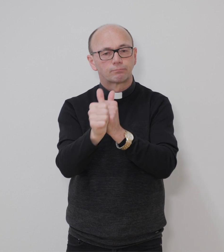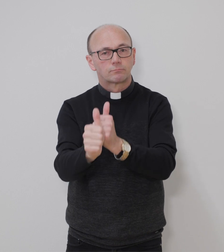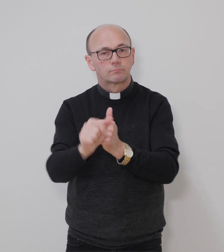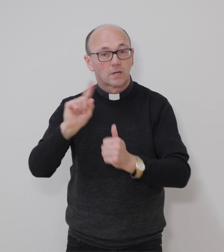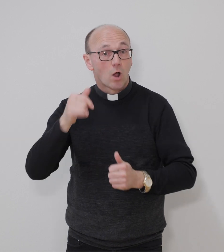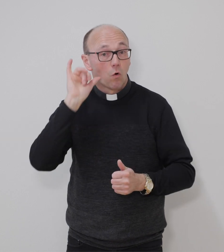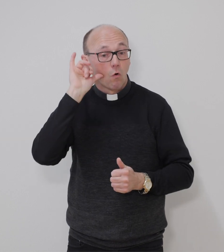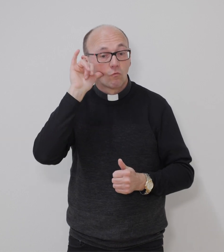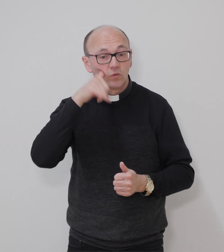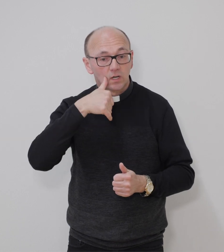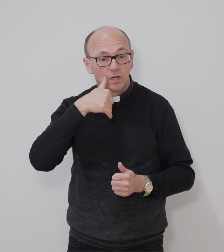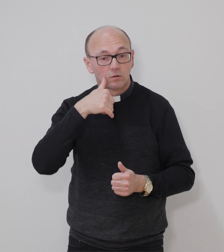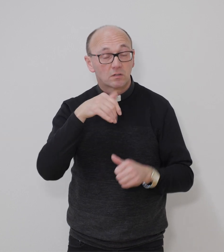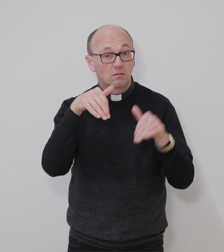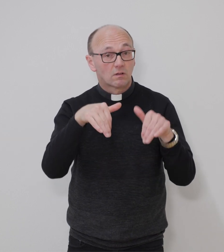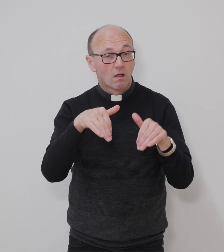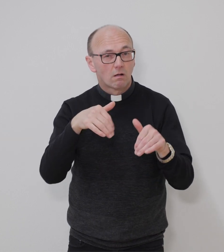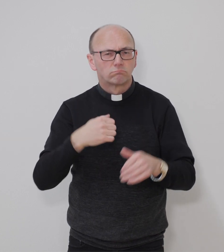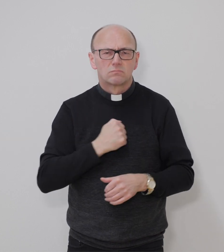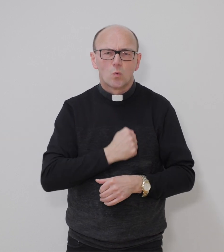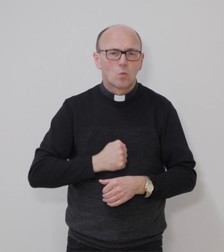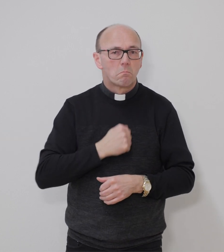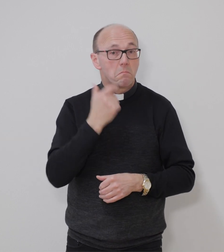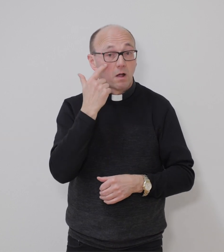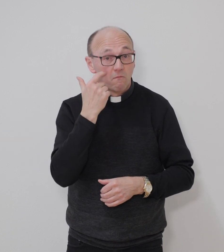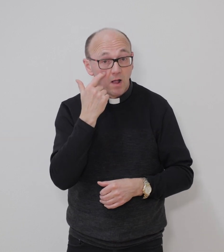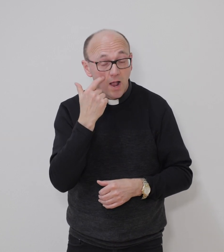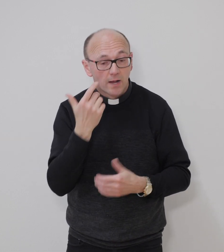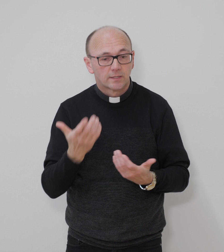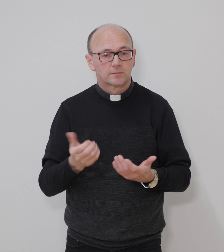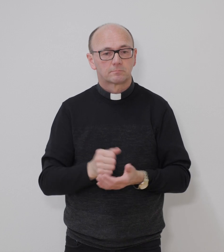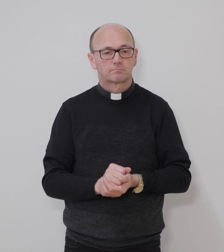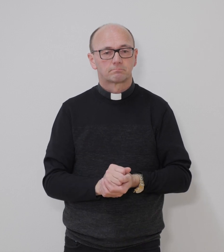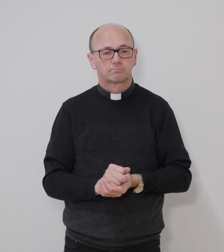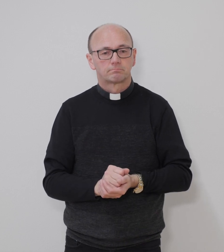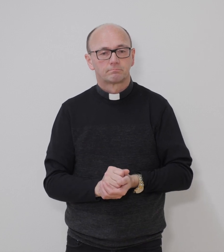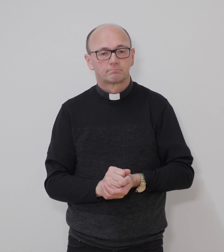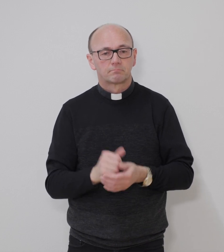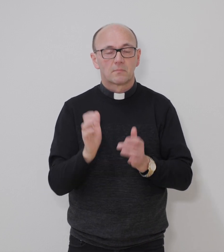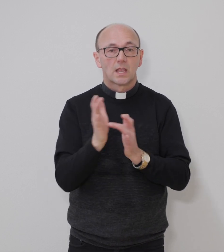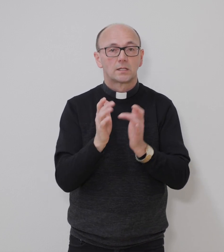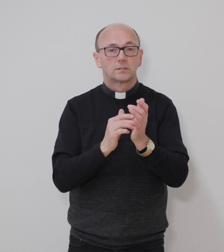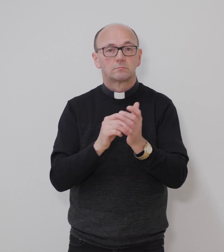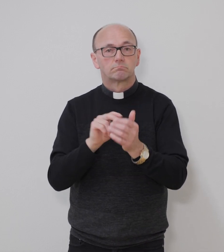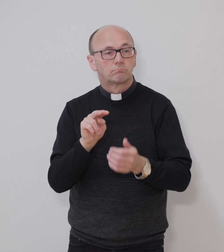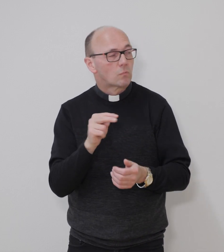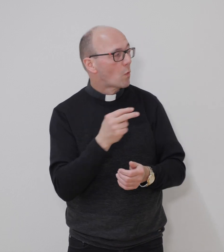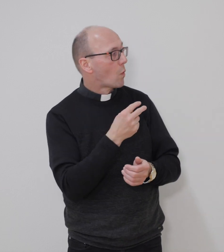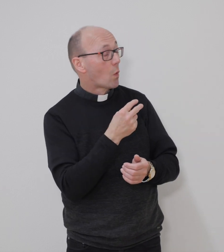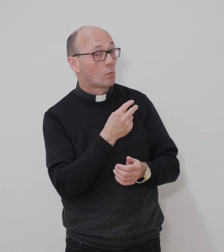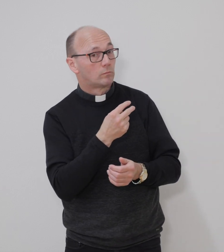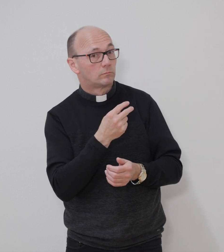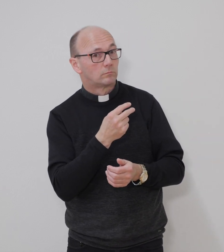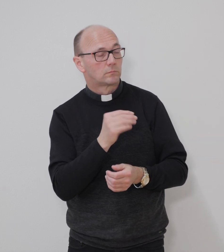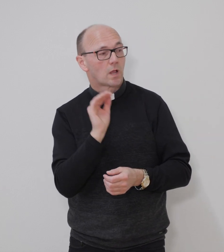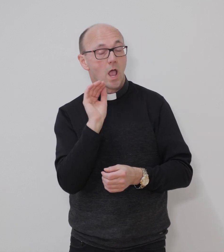Wir hören aus dem Lukas-Evangelium. Es folgte eine große Menschenmenge, darunter auch Frauen, die